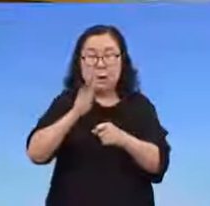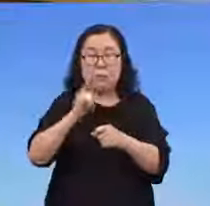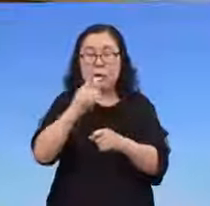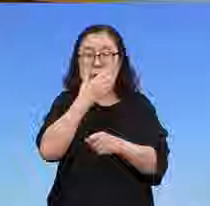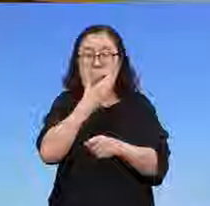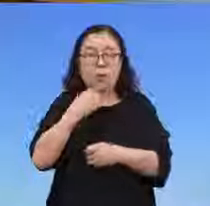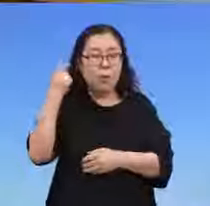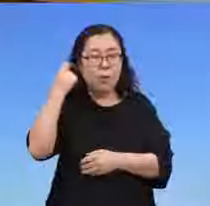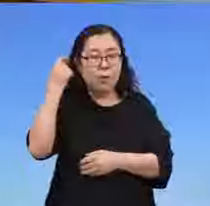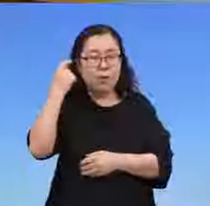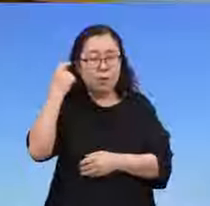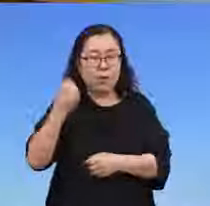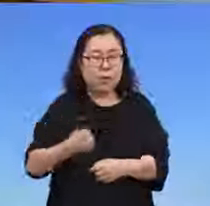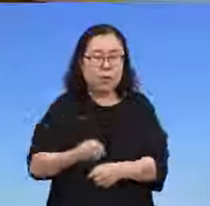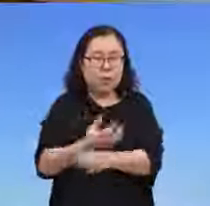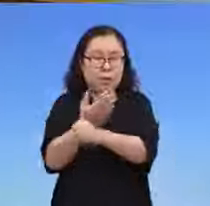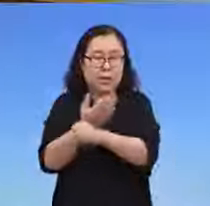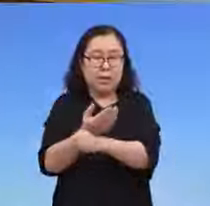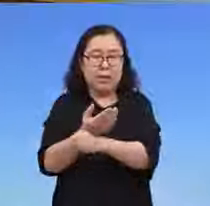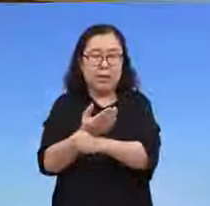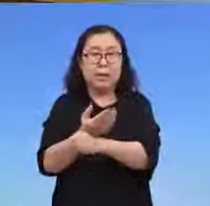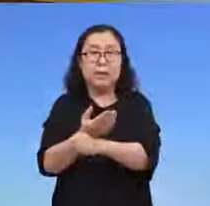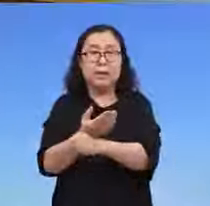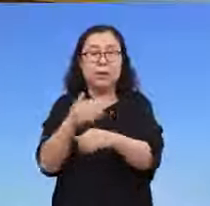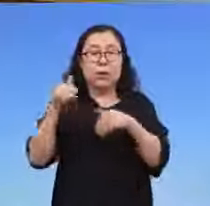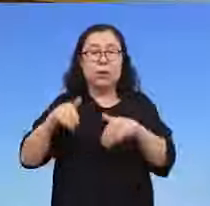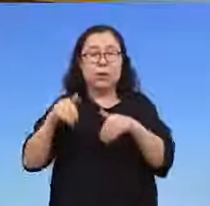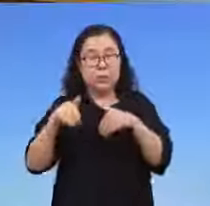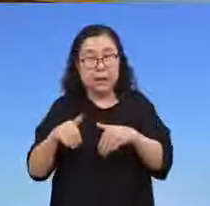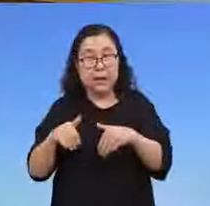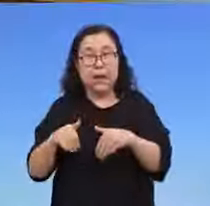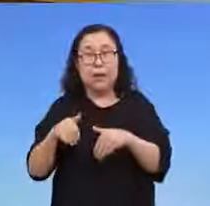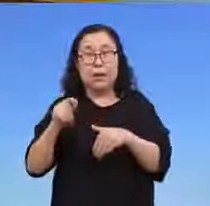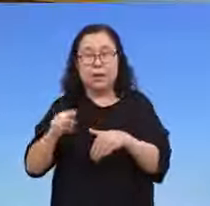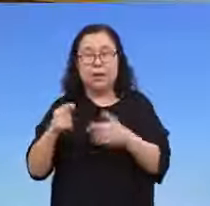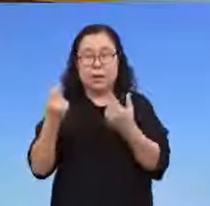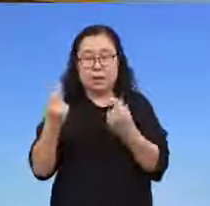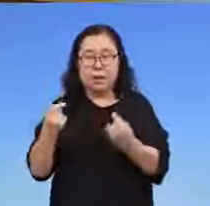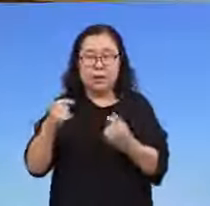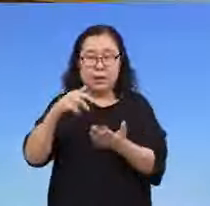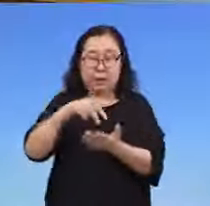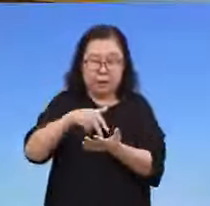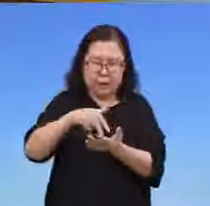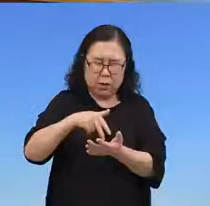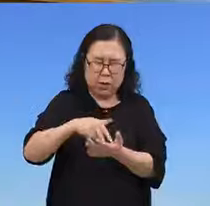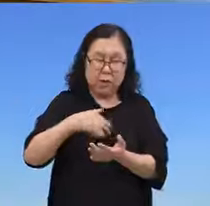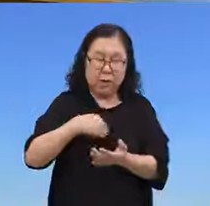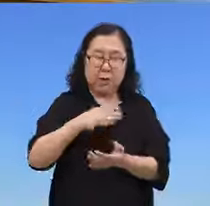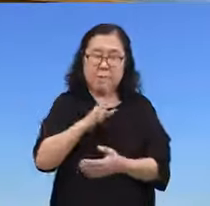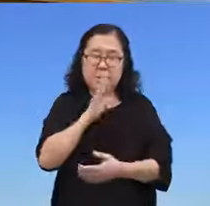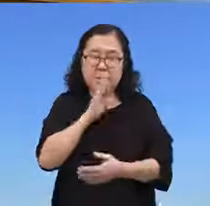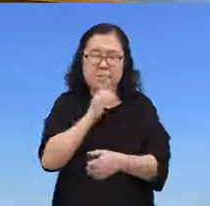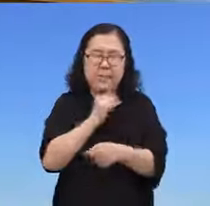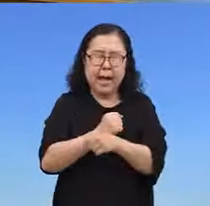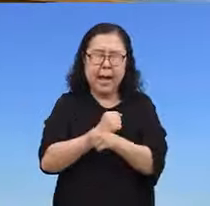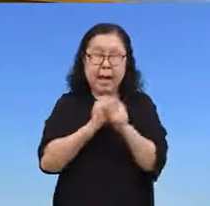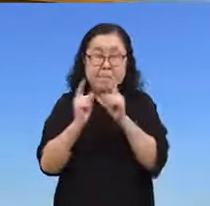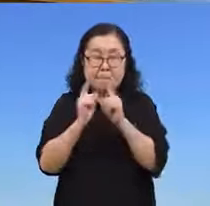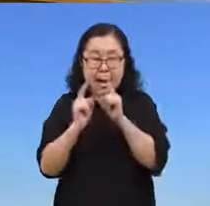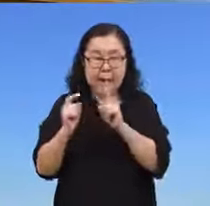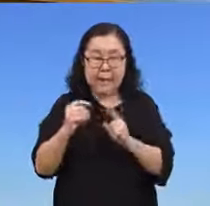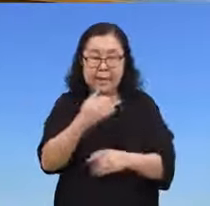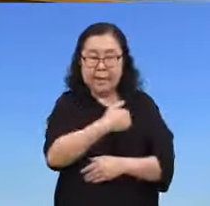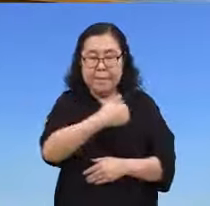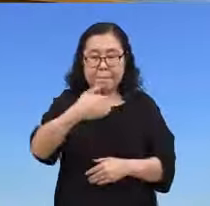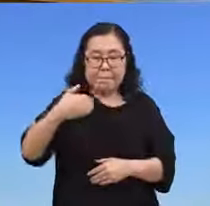전하는 사신입니다. 이런 형편에서도 내가 마땅히 해야 할 말을